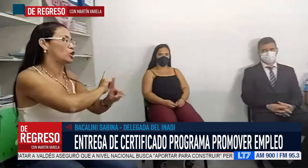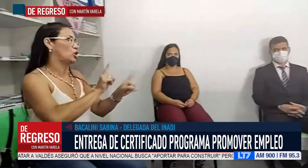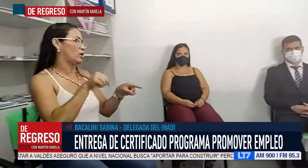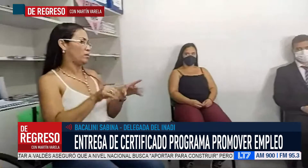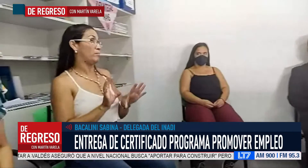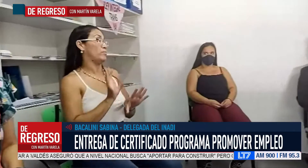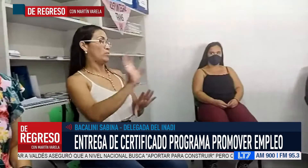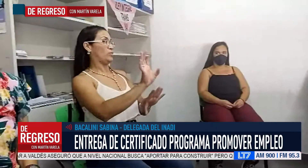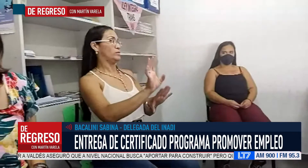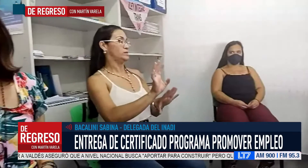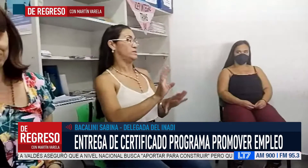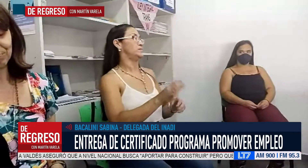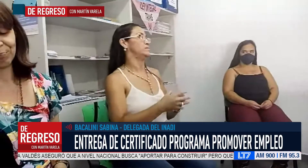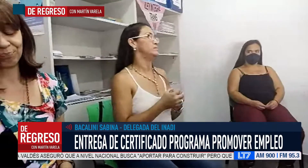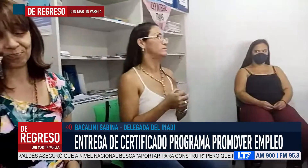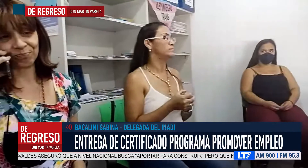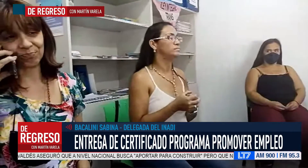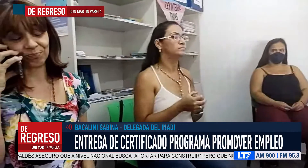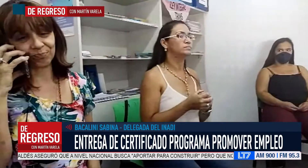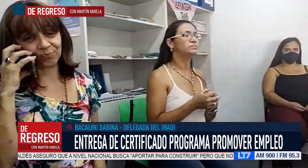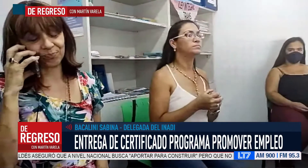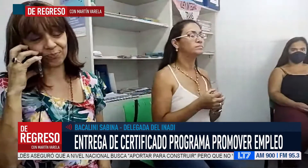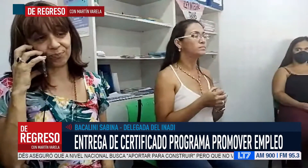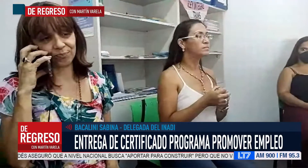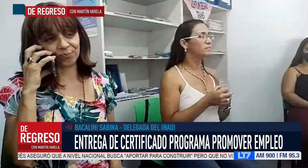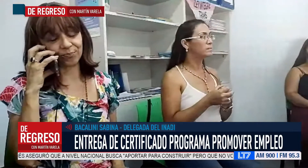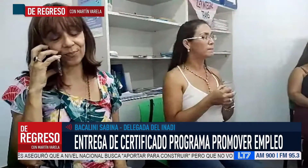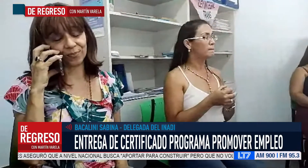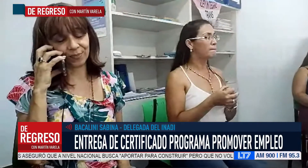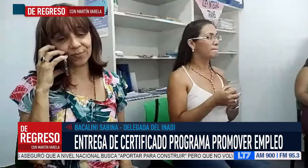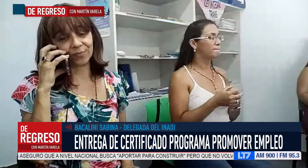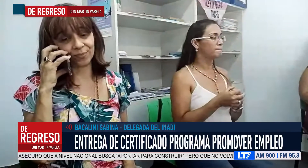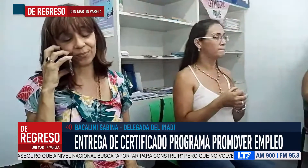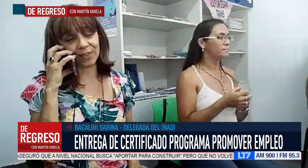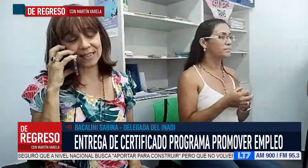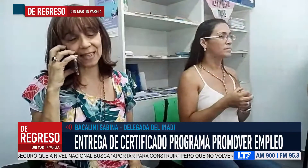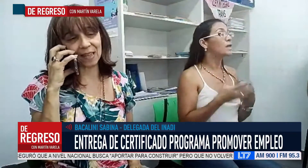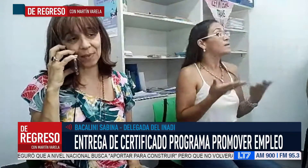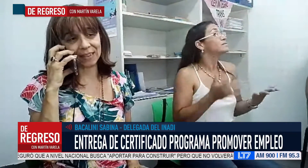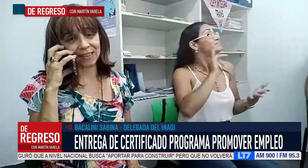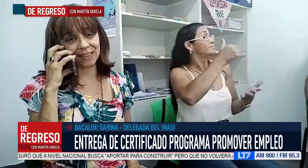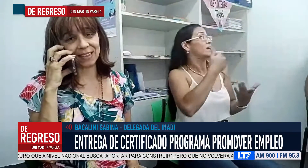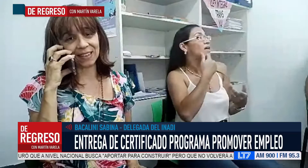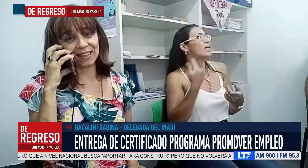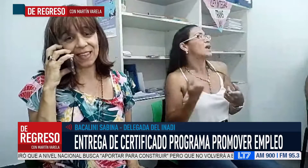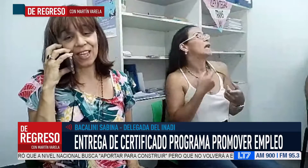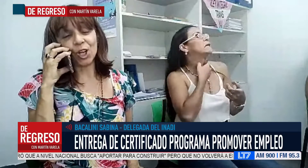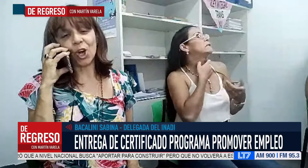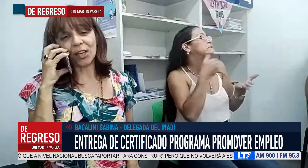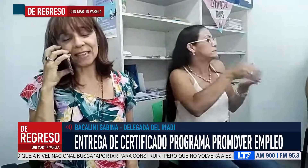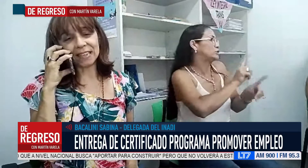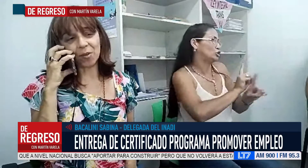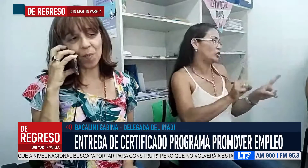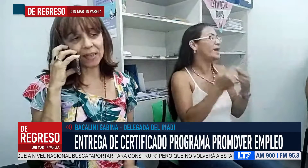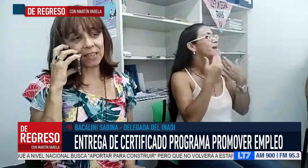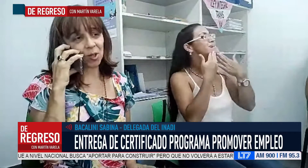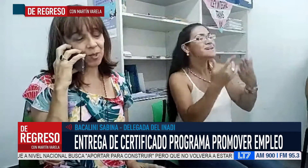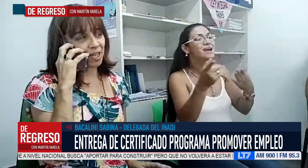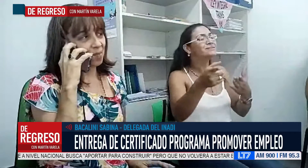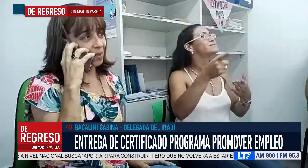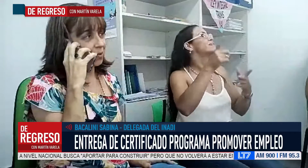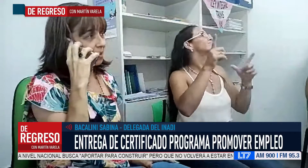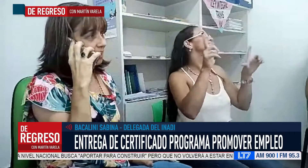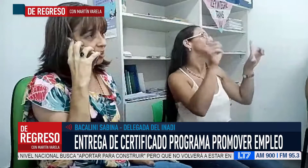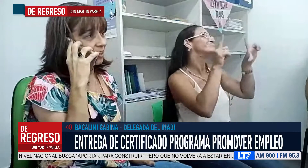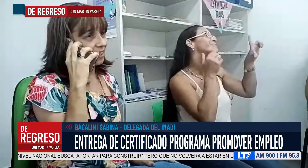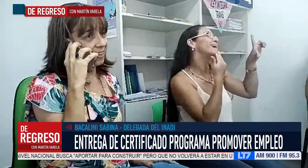provincia. Seguro, eso, sobre todo cuando se trata de niños, hay que tener mucho cuidado. Muchas gracias por estos minutos, ¿eh? No, gracias a vos, Martín, como